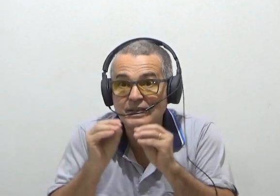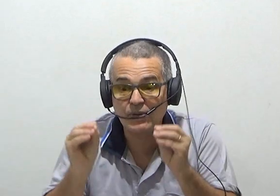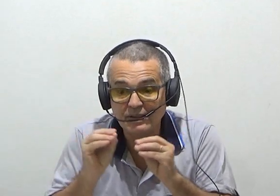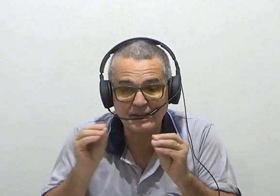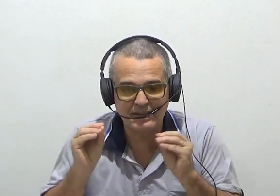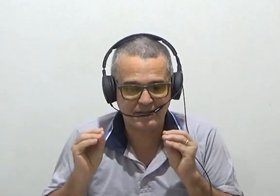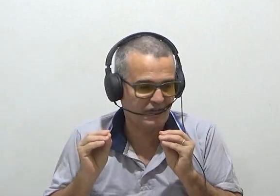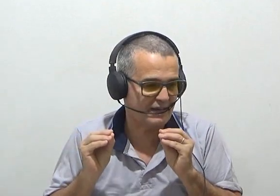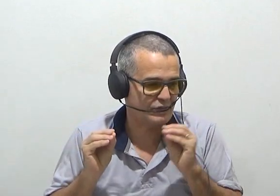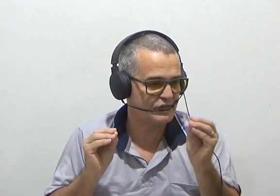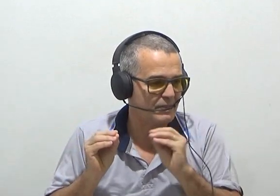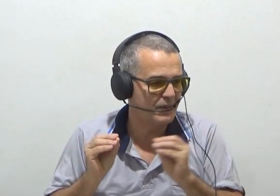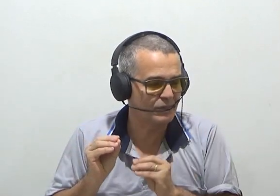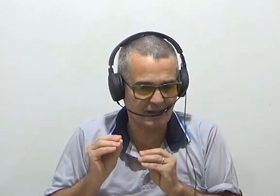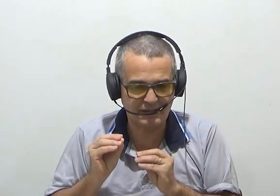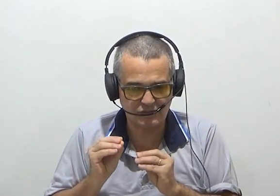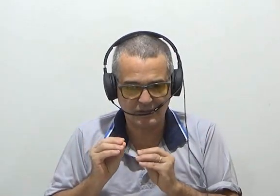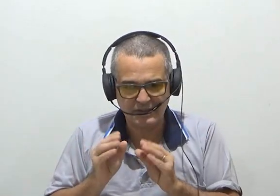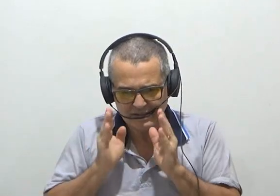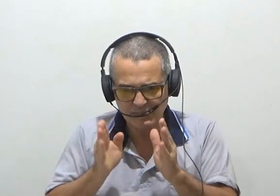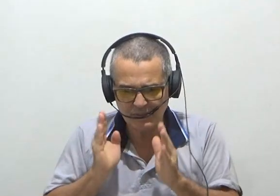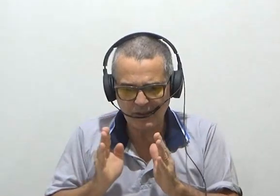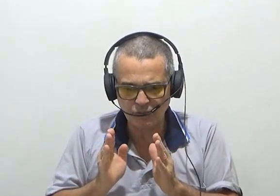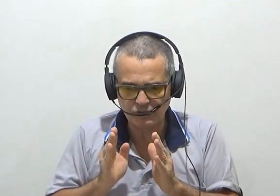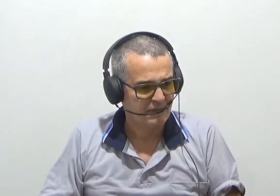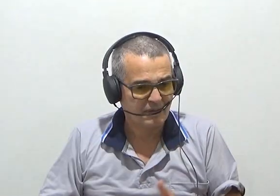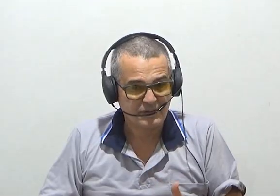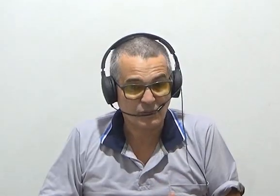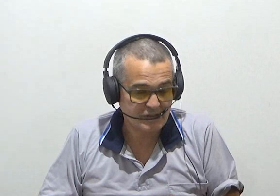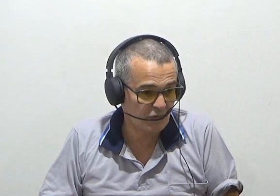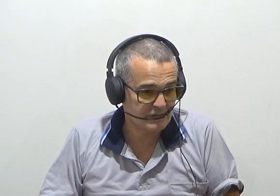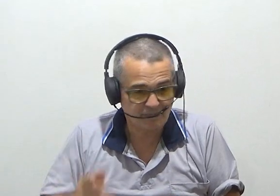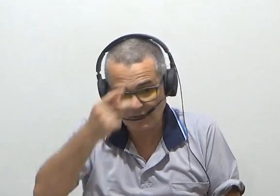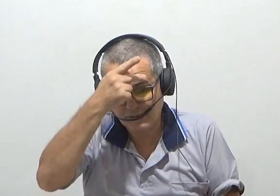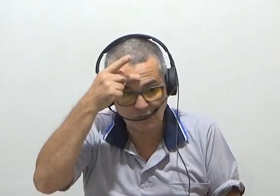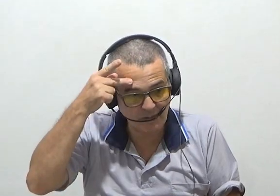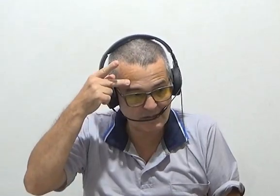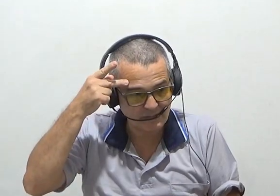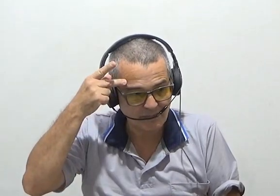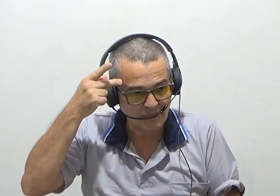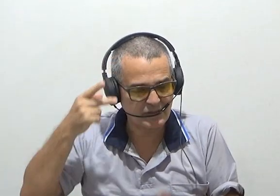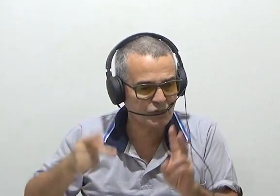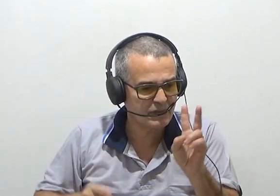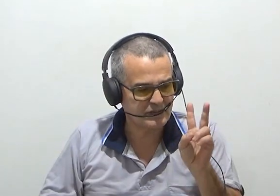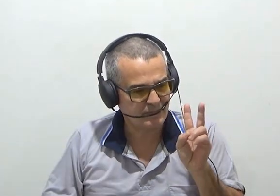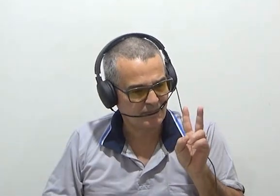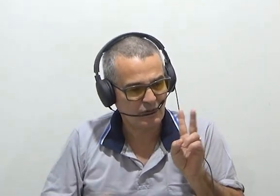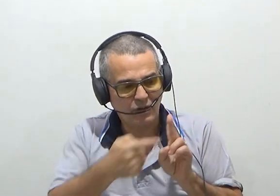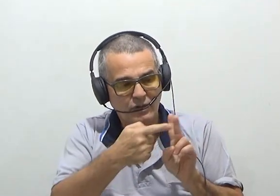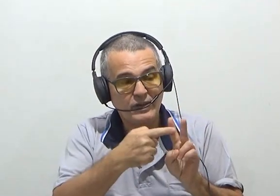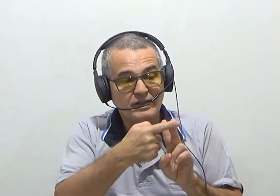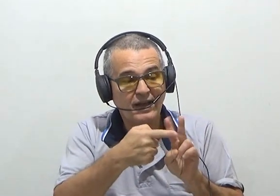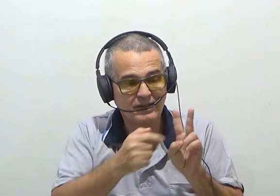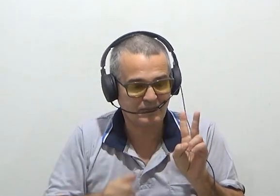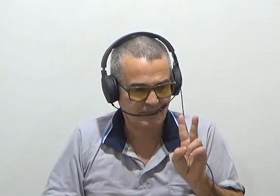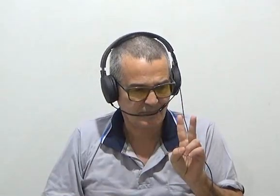que é mais importante dessa frase? Eu vou sempre perguntar isso. Sempre se pergunta. São pessoas. Então pessoas são duas.